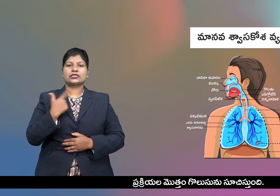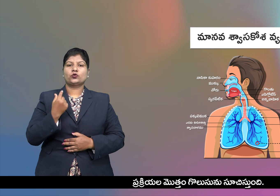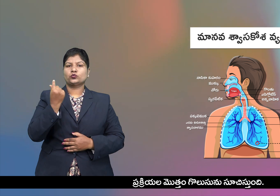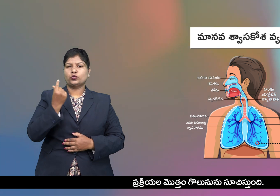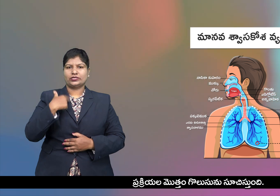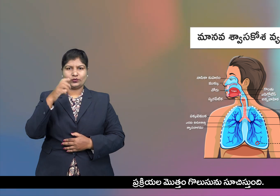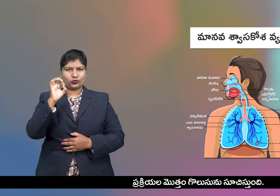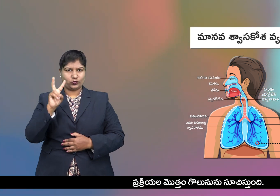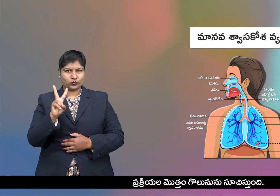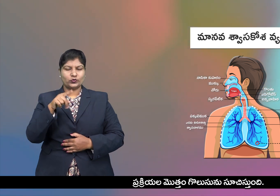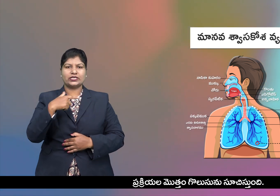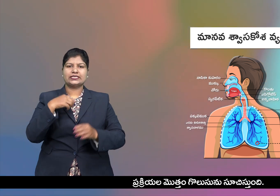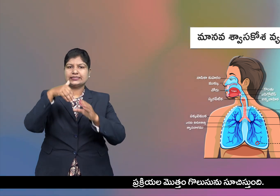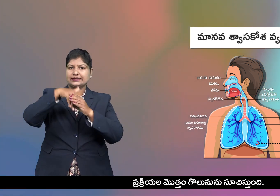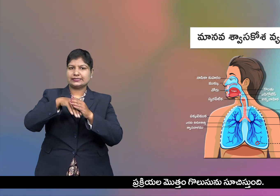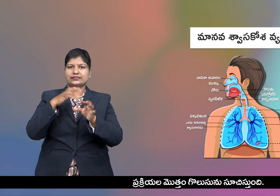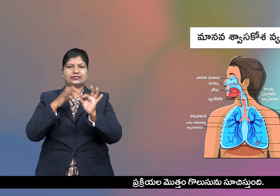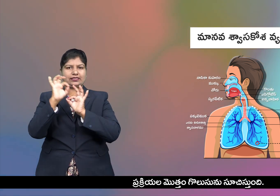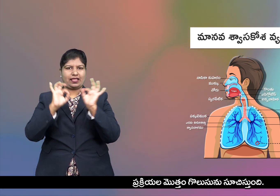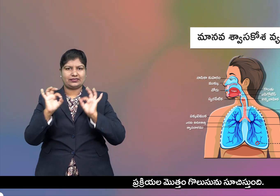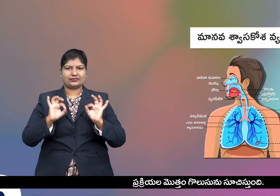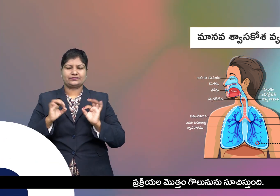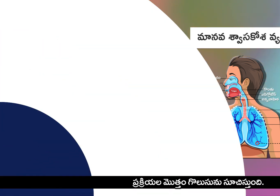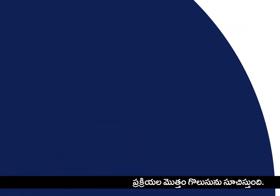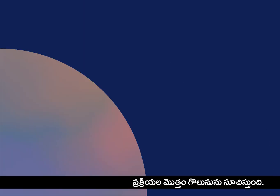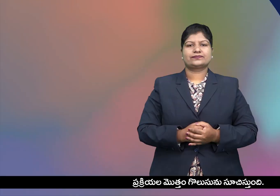గొలుసును సూచిస్తుంది.